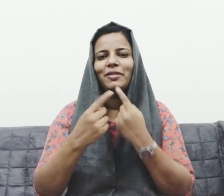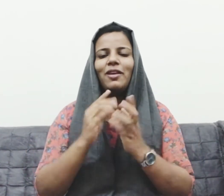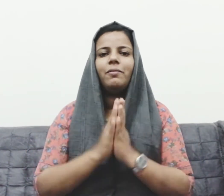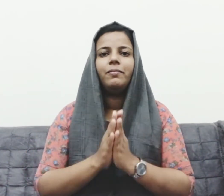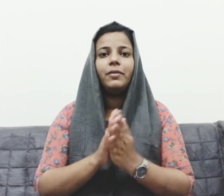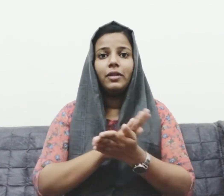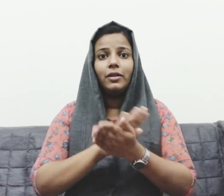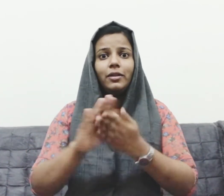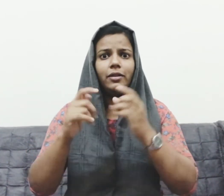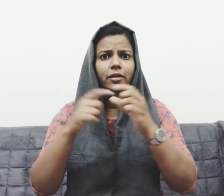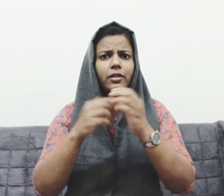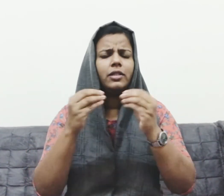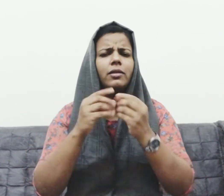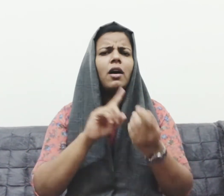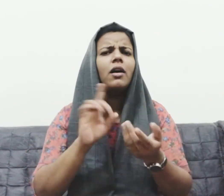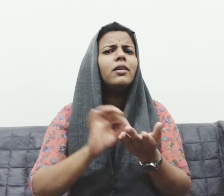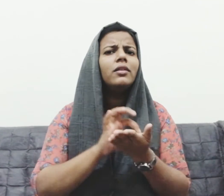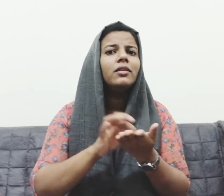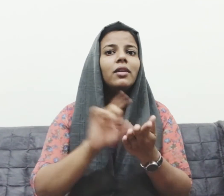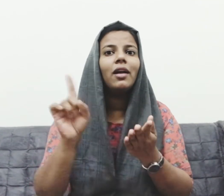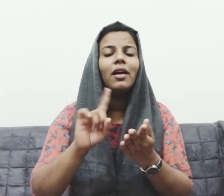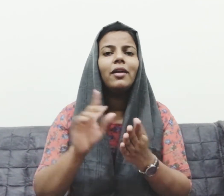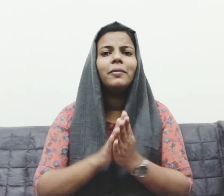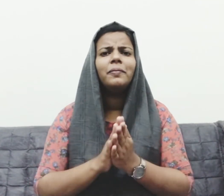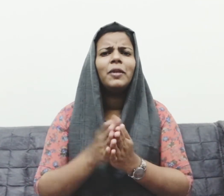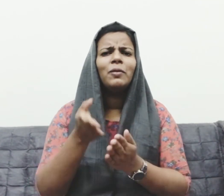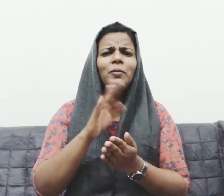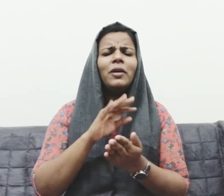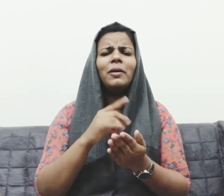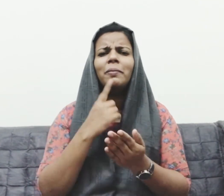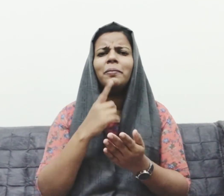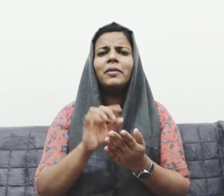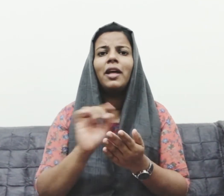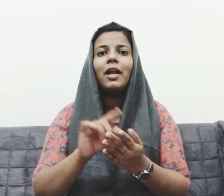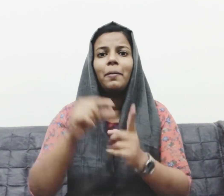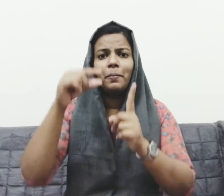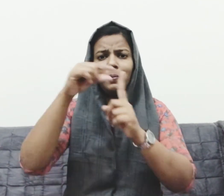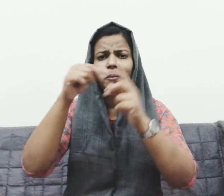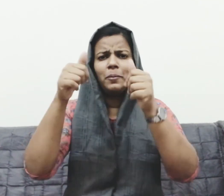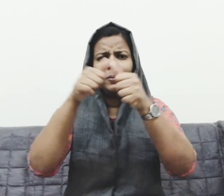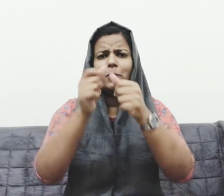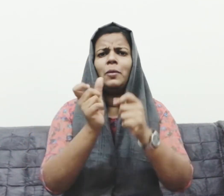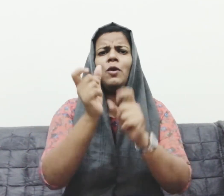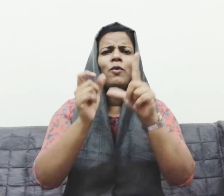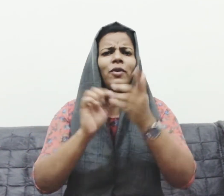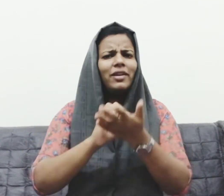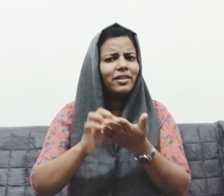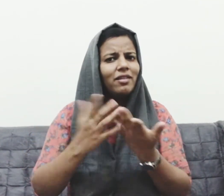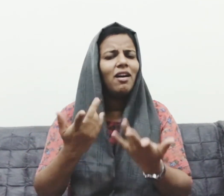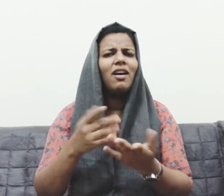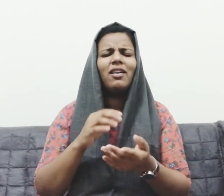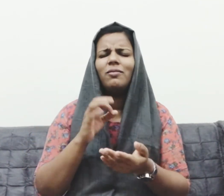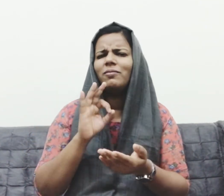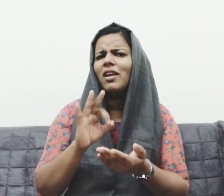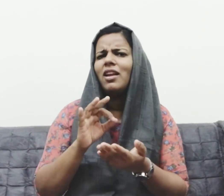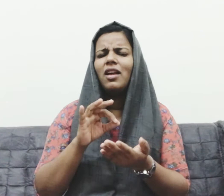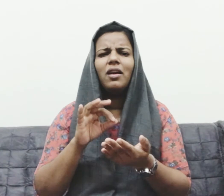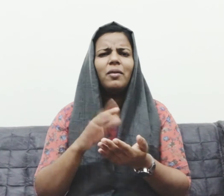എബ്രായ ലേഖനം ആര് എഴുതിയെന്ന് ചോദിച്ചാൽ വേദപണ്ഡിതന്മാർ പറയുന്ന പൗലോസ് അപ്പോസ്തലൻ എഴുതിയെന്നാണ് പറയുന്നത്. പക്ഷേ അതിന് വ്യക്തമായ തെളിവുകൾ നമ്മുടെ